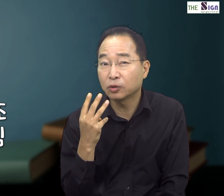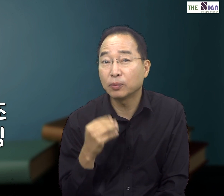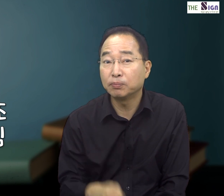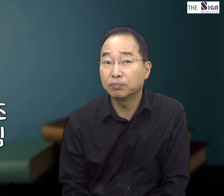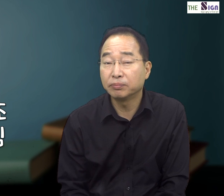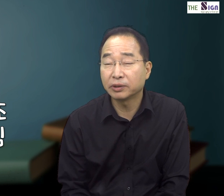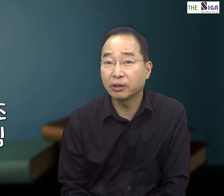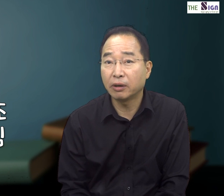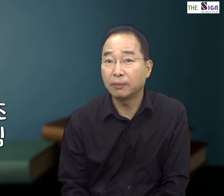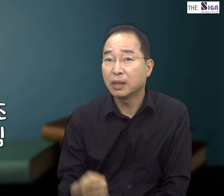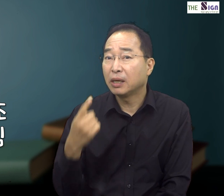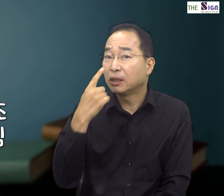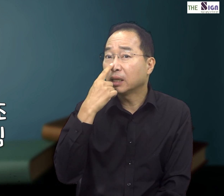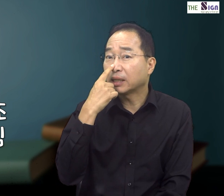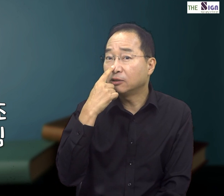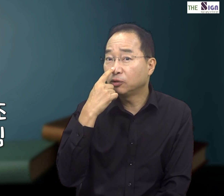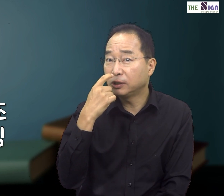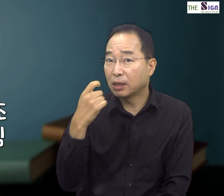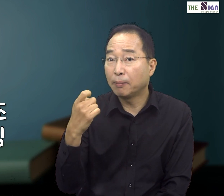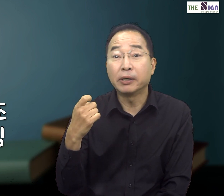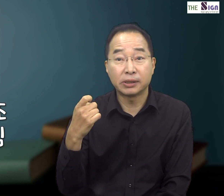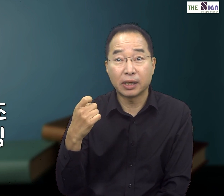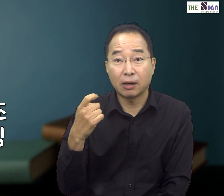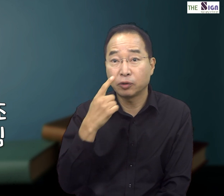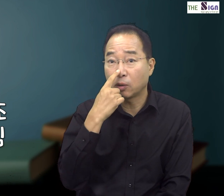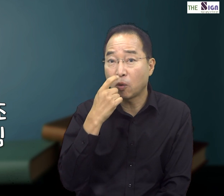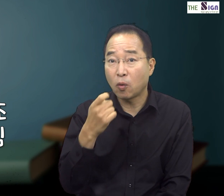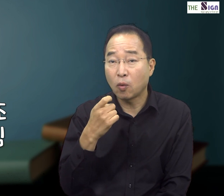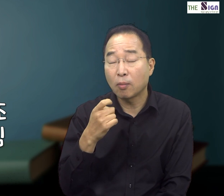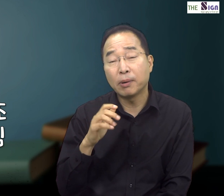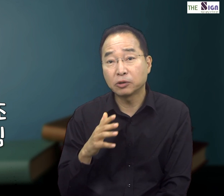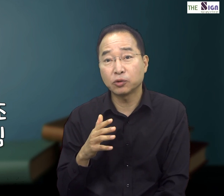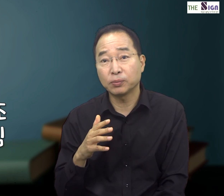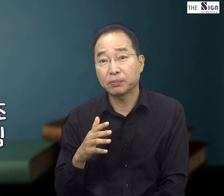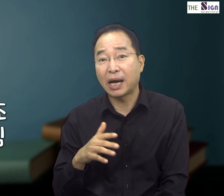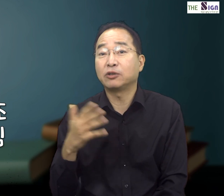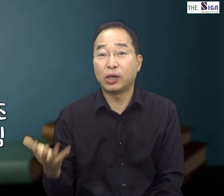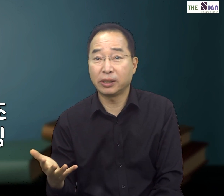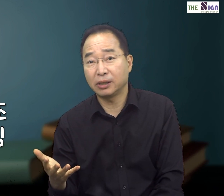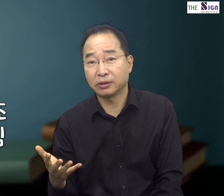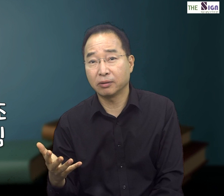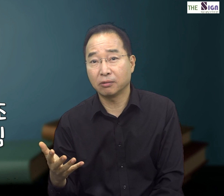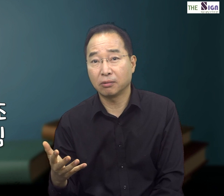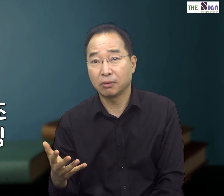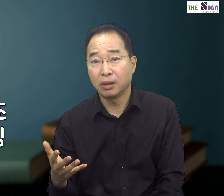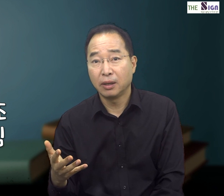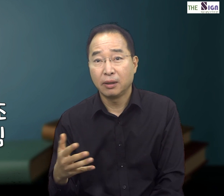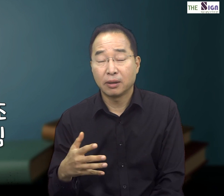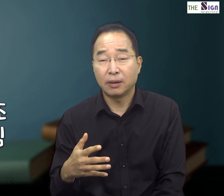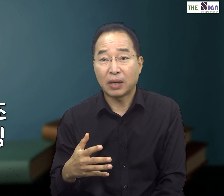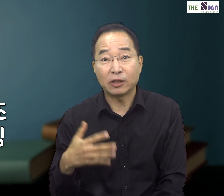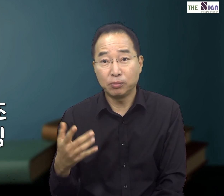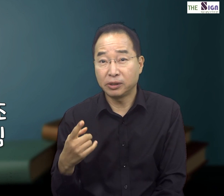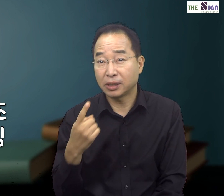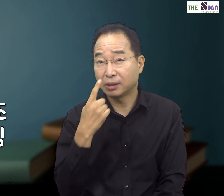좀 써요. 그러니까 단순히 이렇게 하면 멋있다라고 되고 멋도 좀 강조할 때가 있어요. 그러니까 아주 멋있다 할